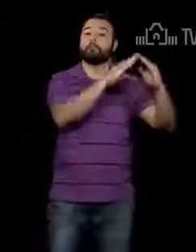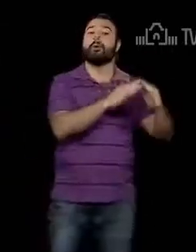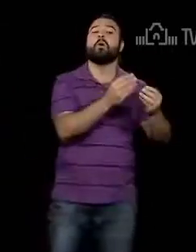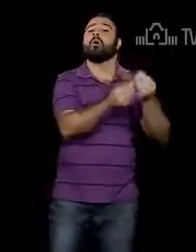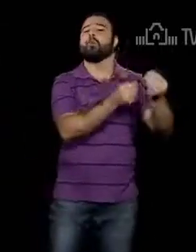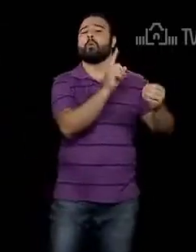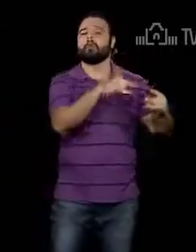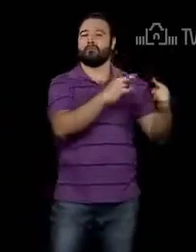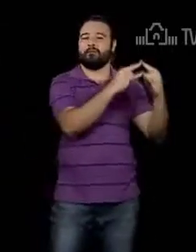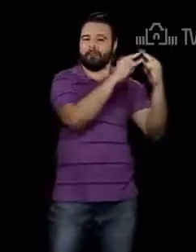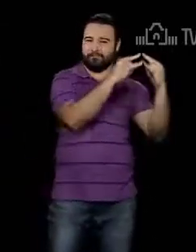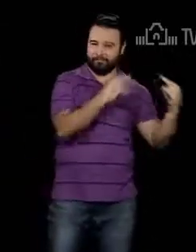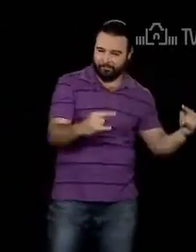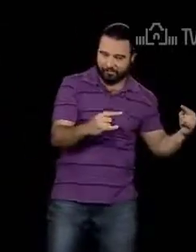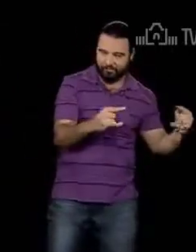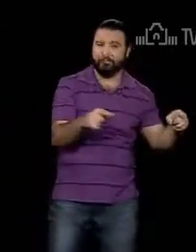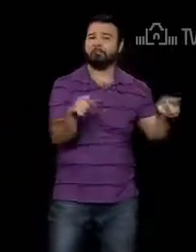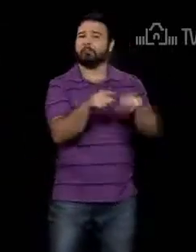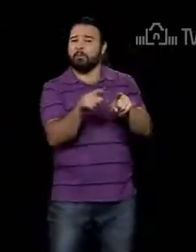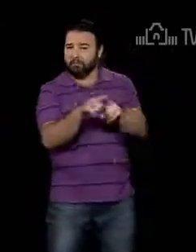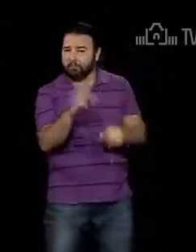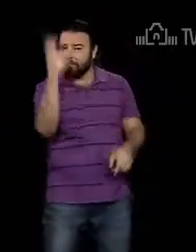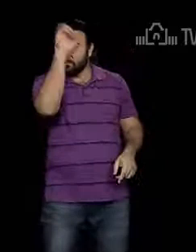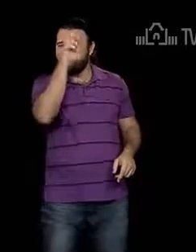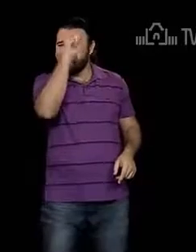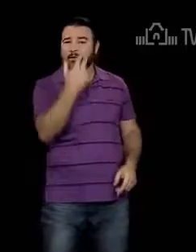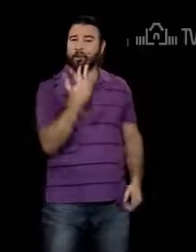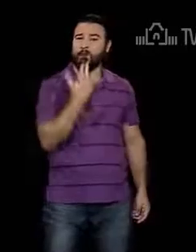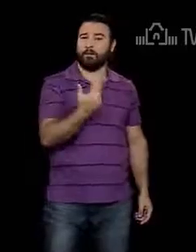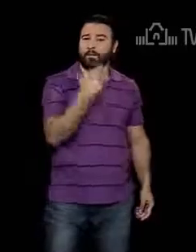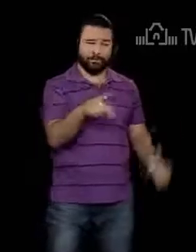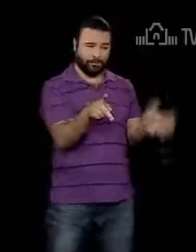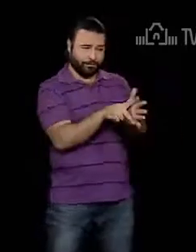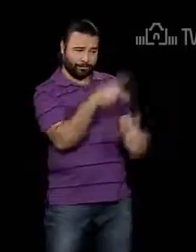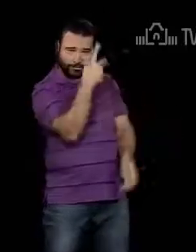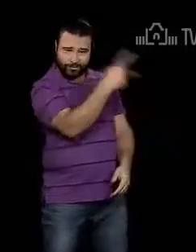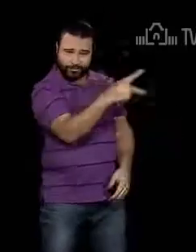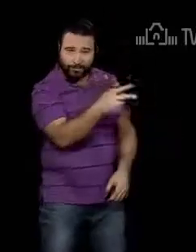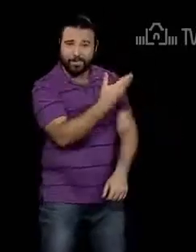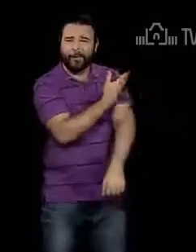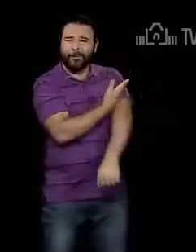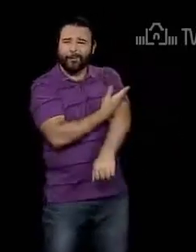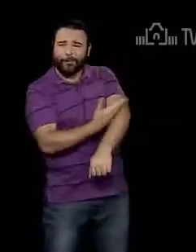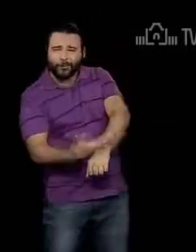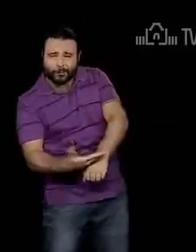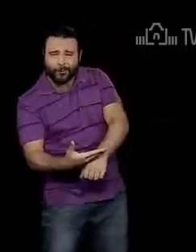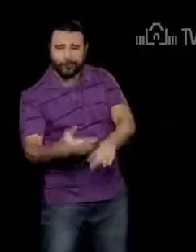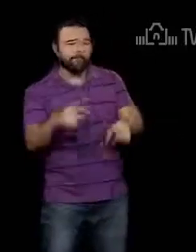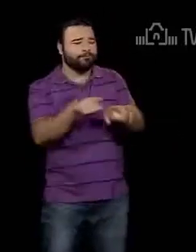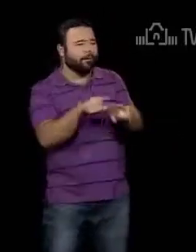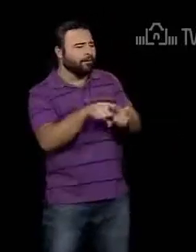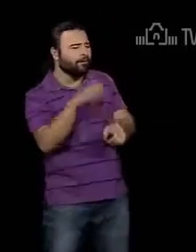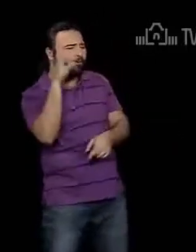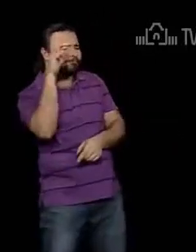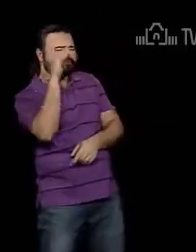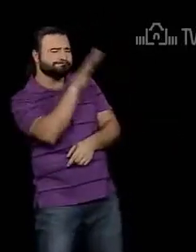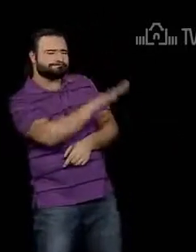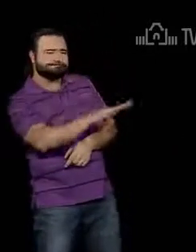Morou numa tenda Aprendeu a língua e os costumes E, através